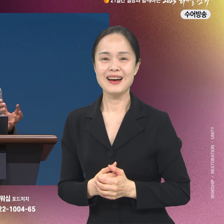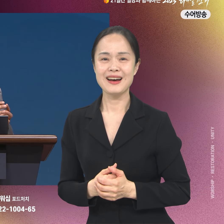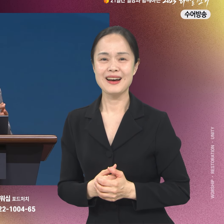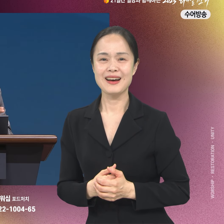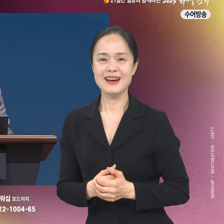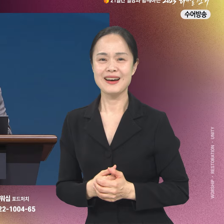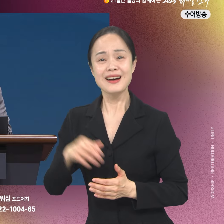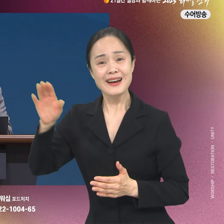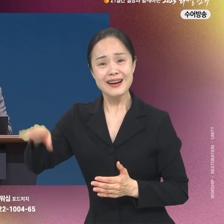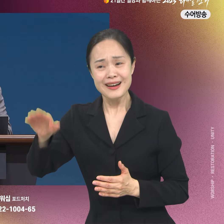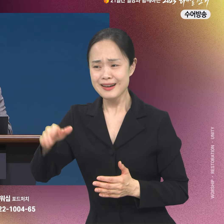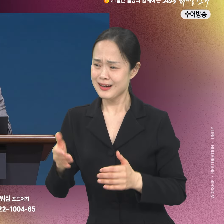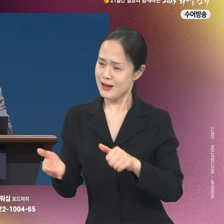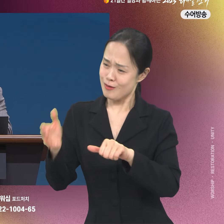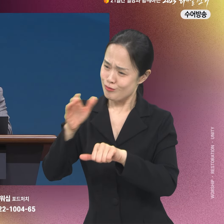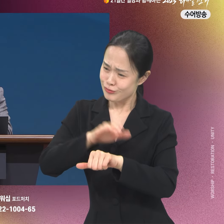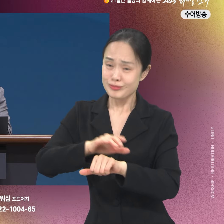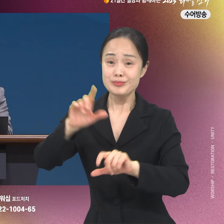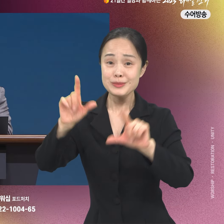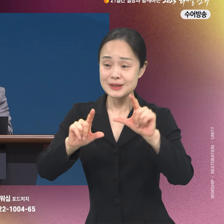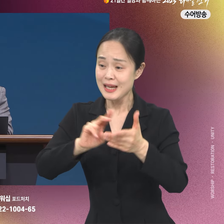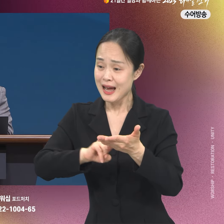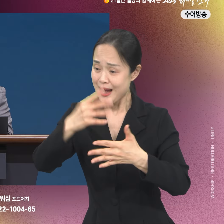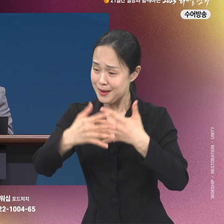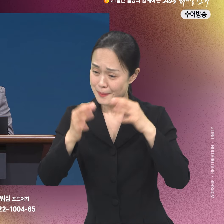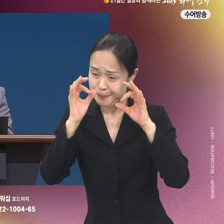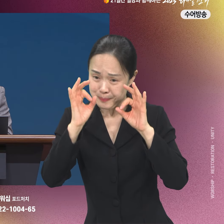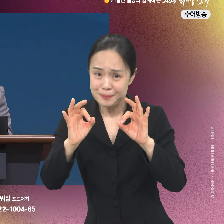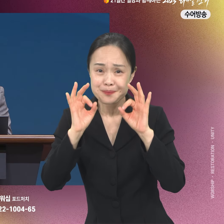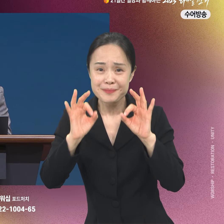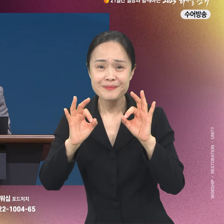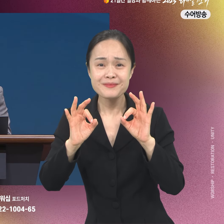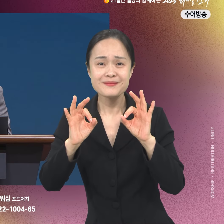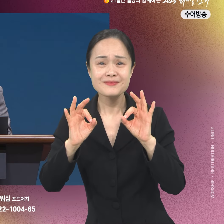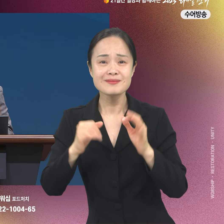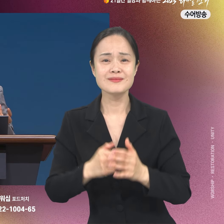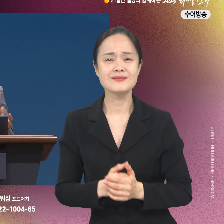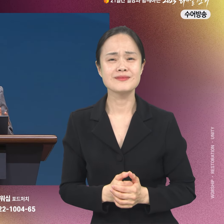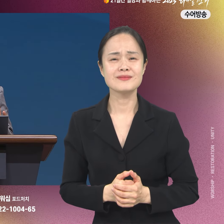스크루지로부터 시작하죠. 제발 좀 다시 한번 기회를 달라고.